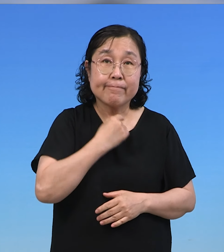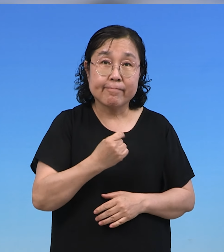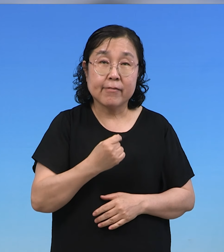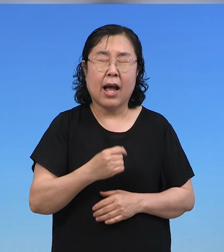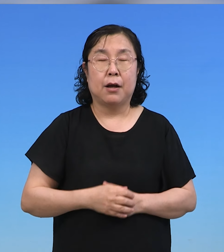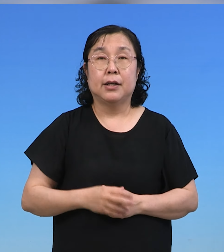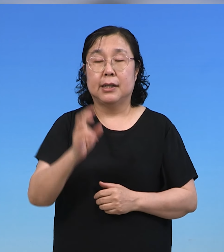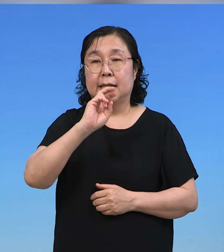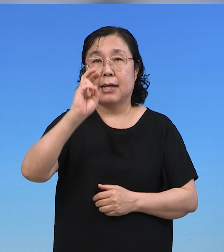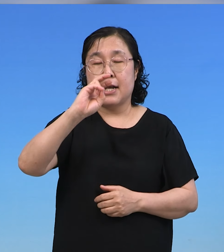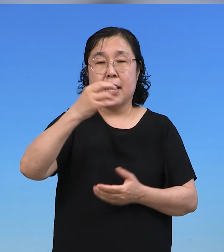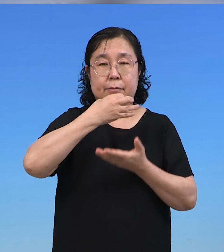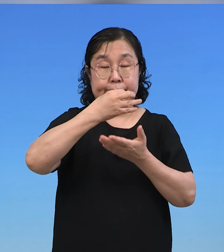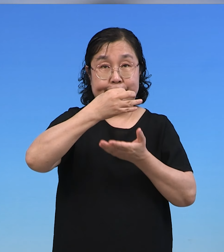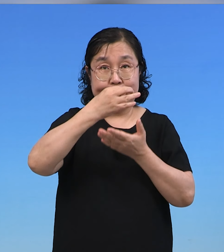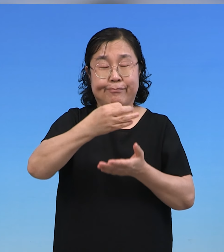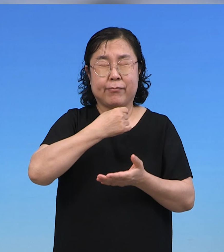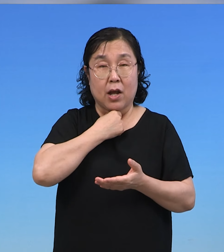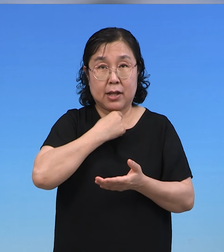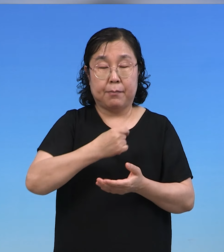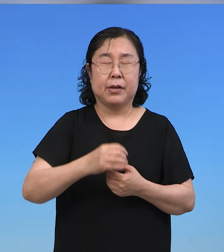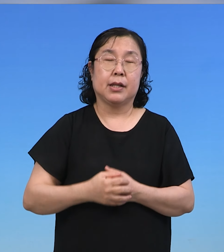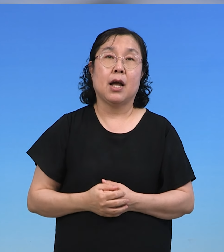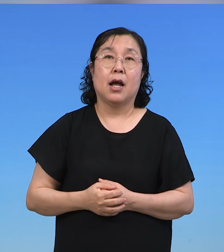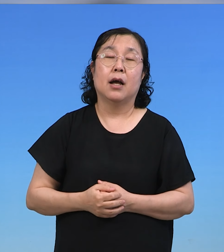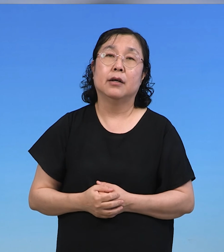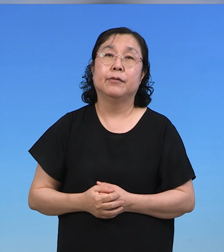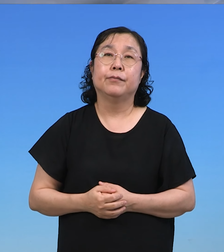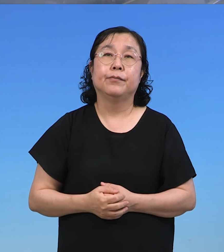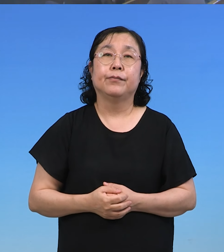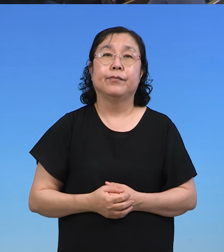찬양 같이 불러보기 원합니다. 주님 다시 오실 때까지,